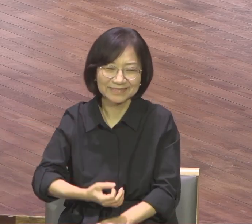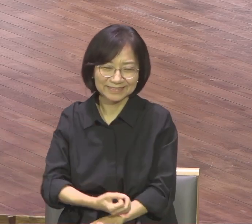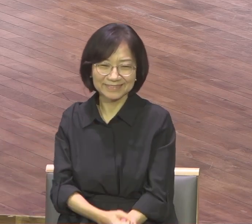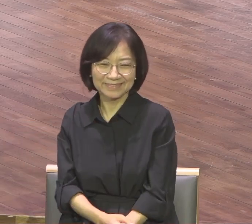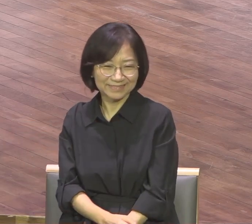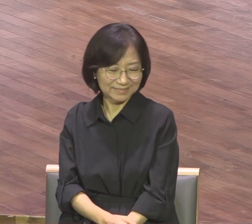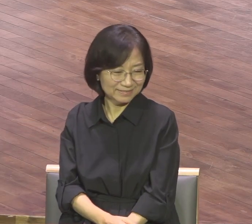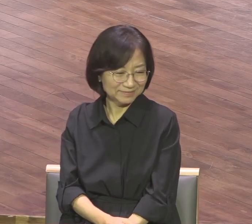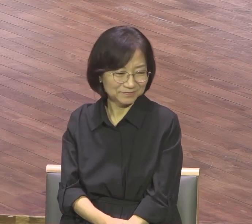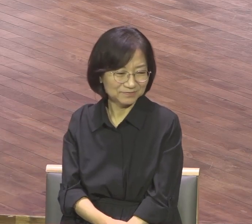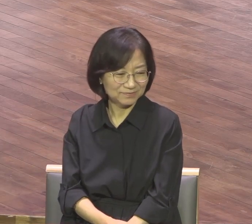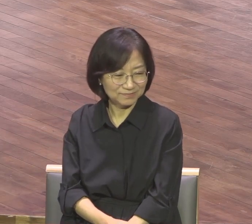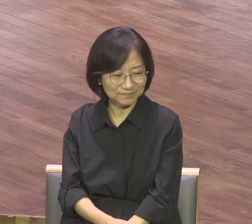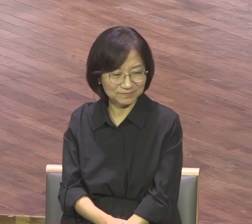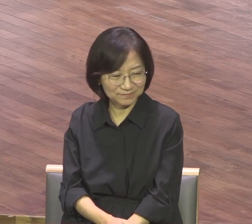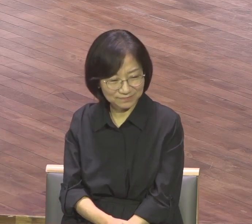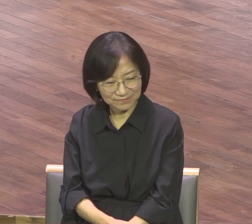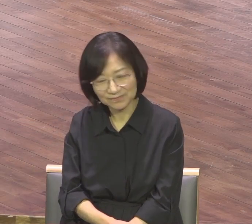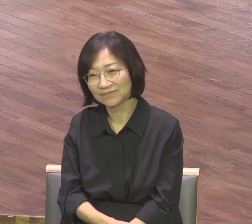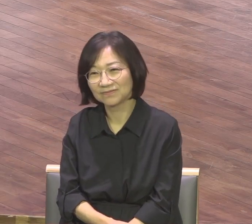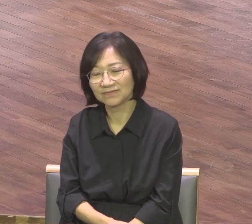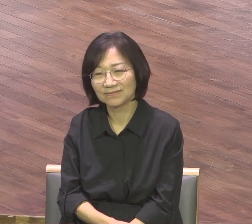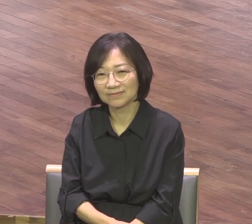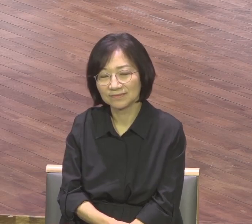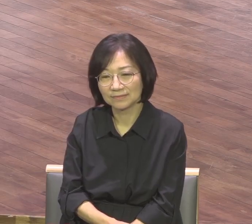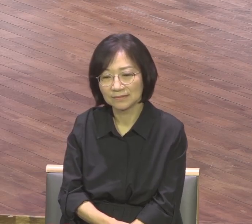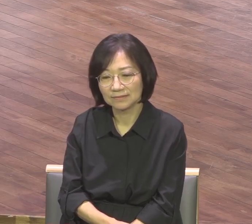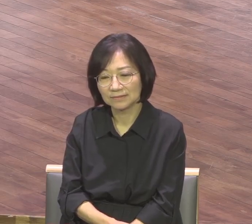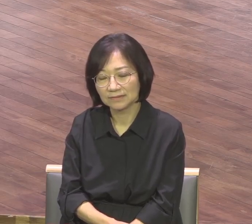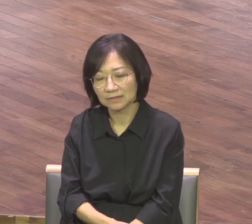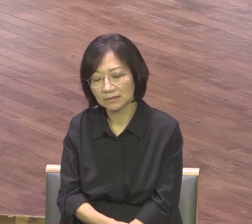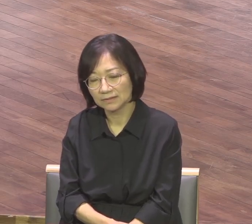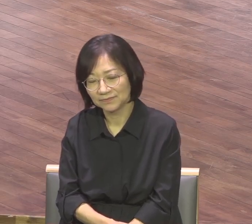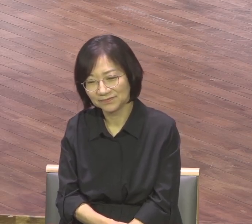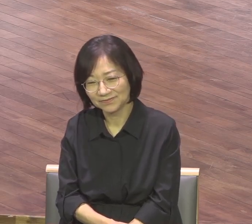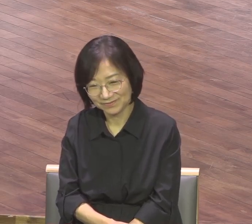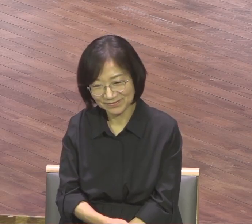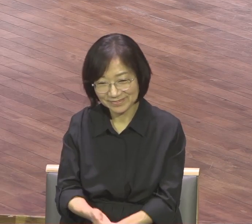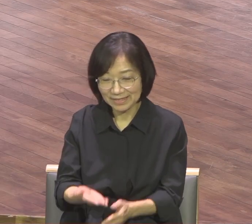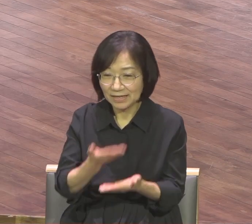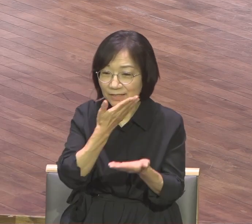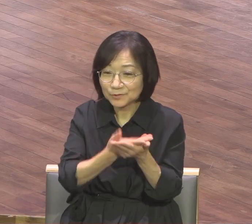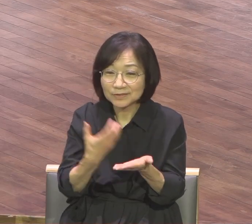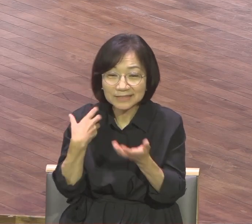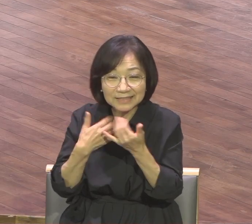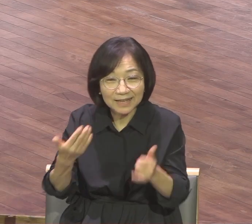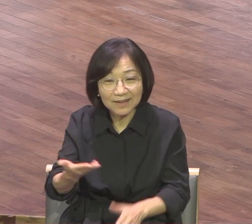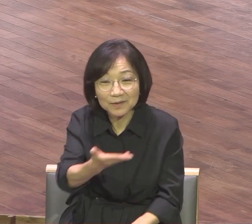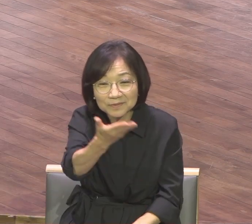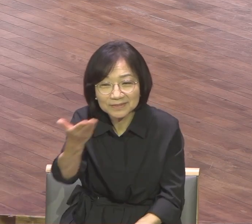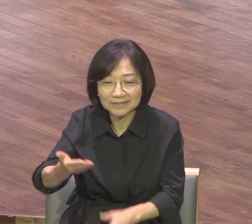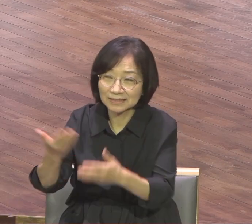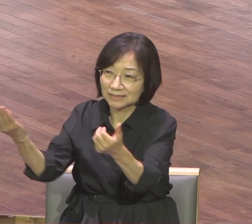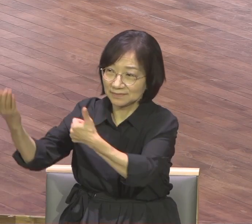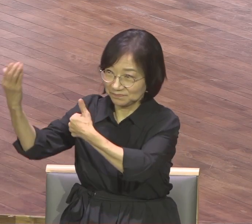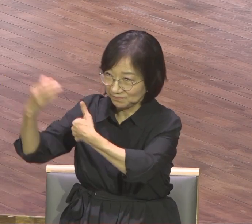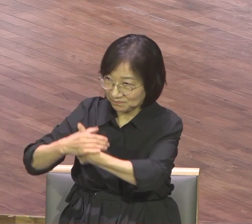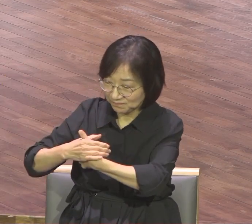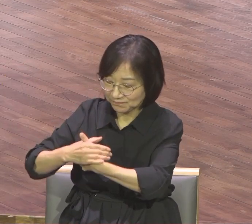함과 아멘 미리 미리 말씀드린다 말 잘 열을 마셔야 돼요. 직분 받던 거지 책임의식 강해야